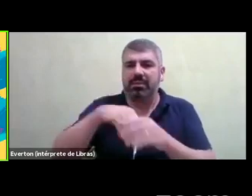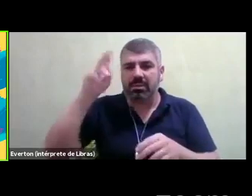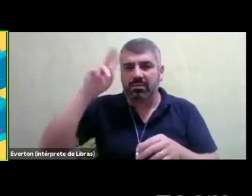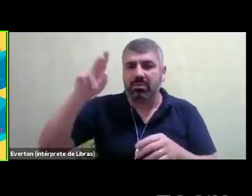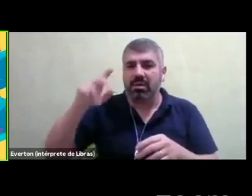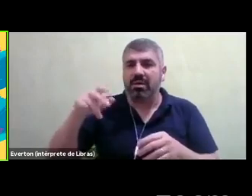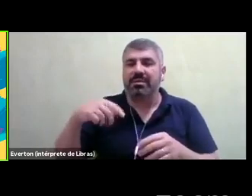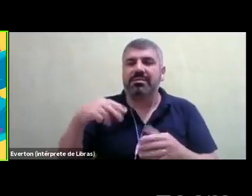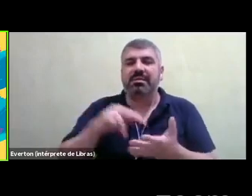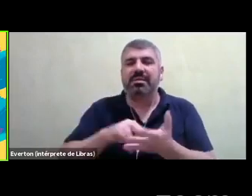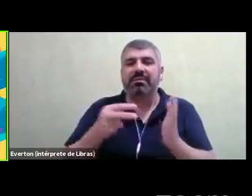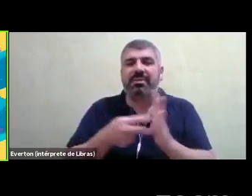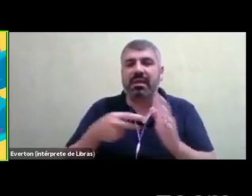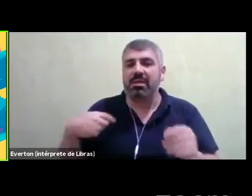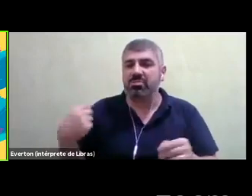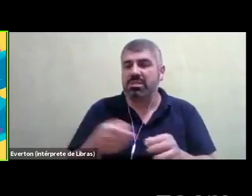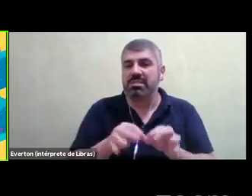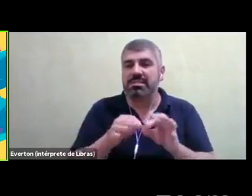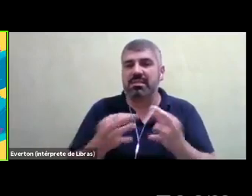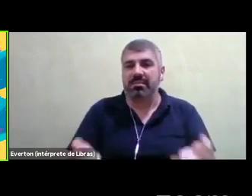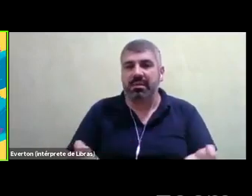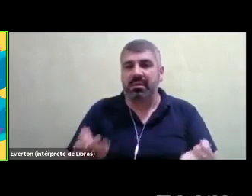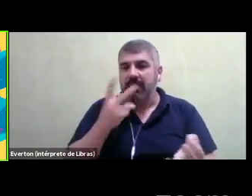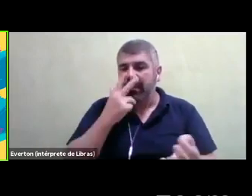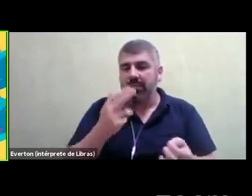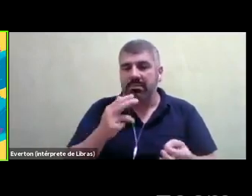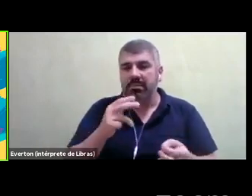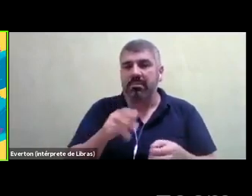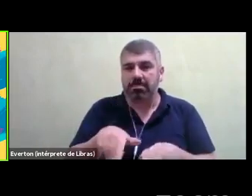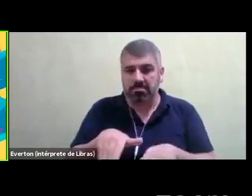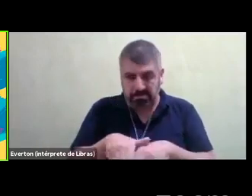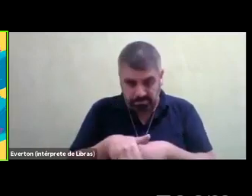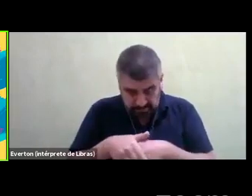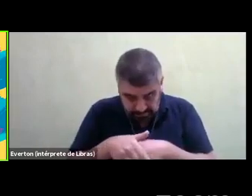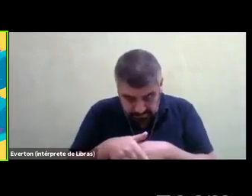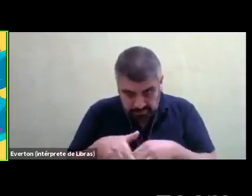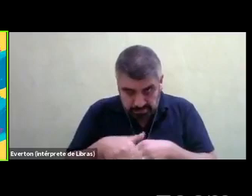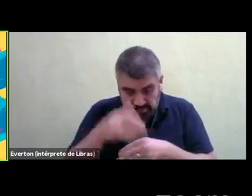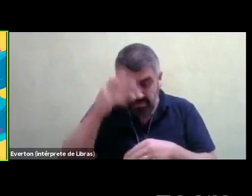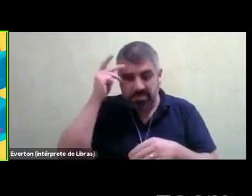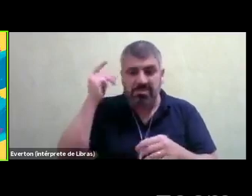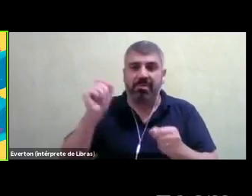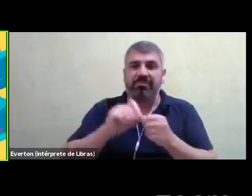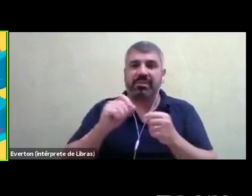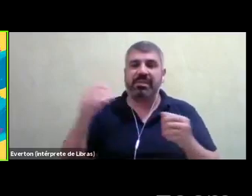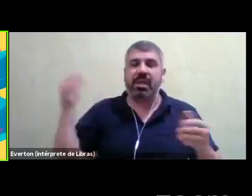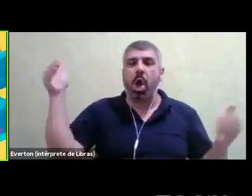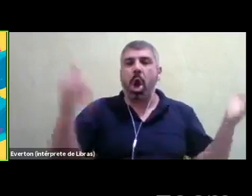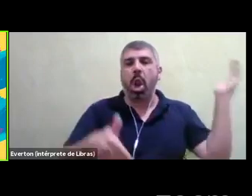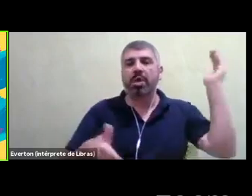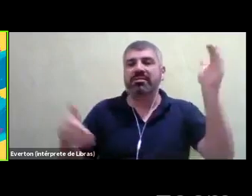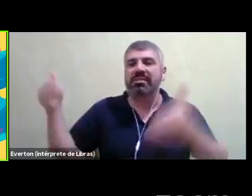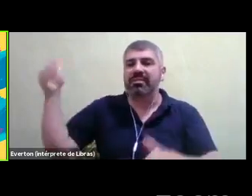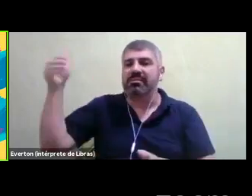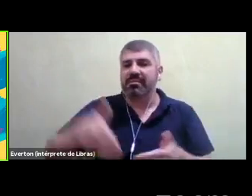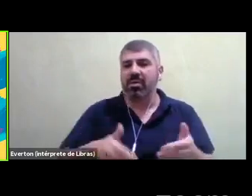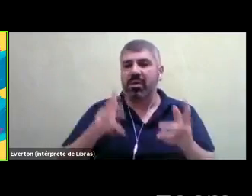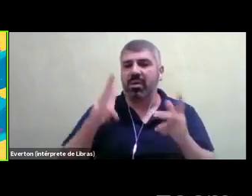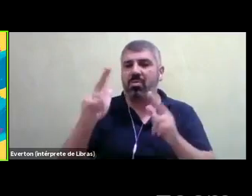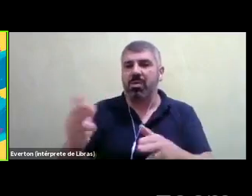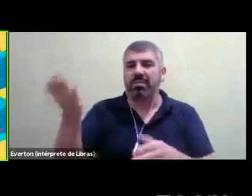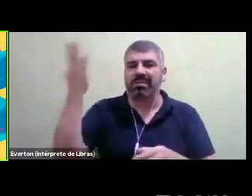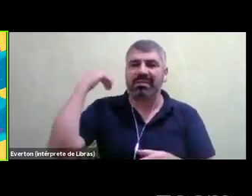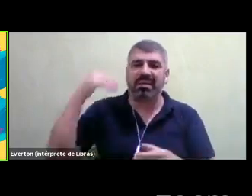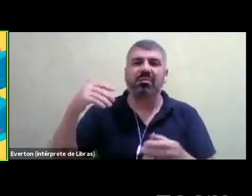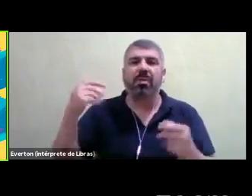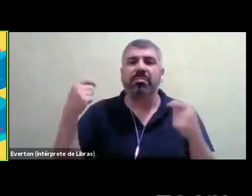está simplesmente abaixando mais uma vez a cabeça para os colonizadores. A gente precisa se colocar no lugar daqueles